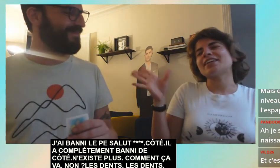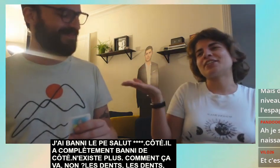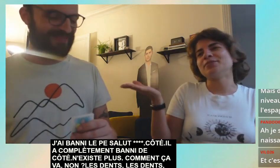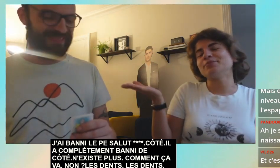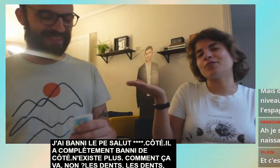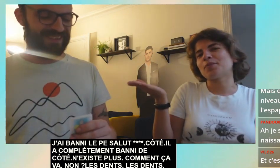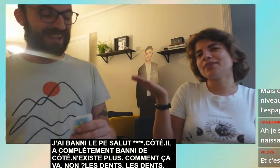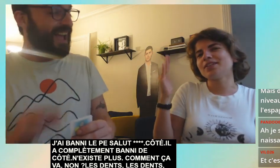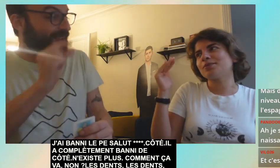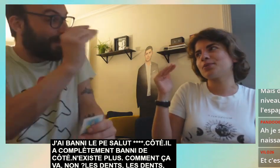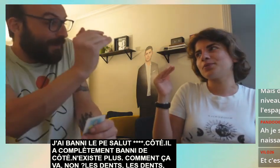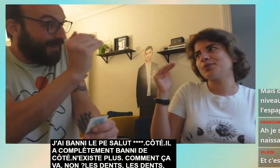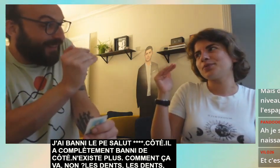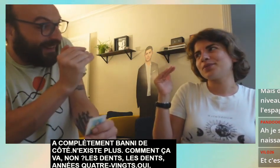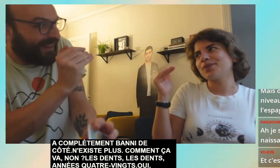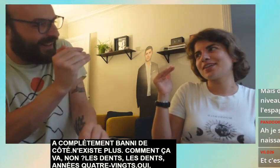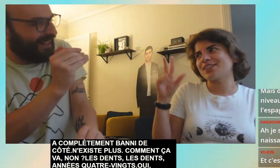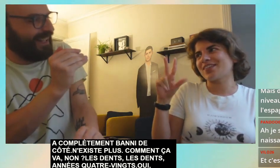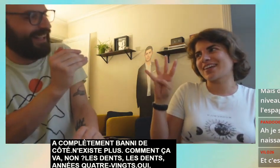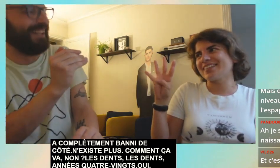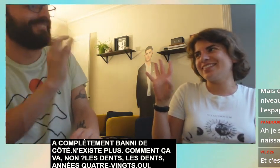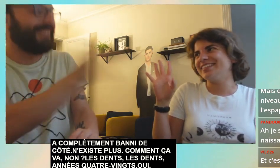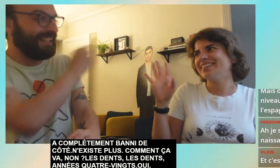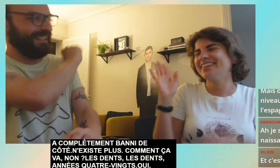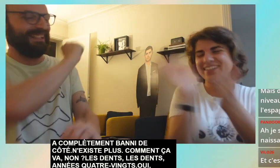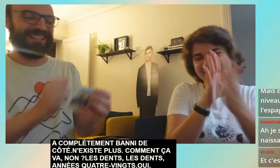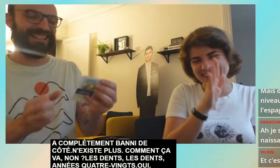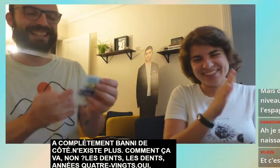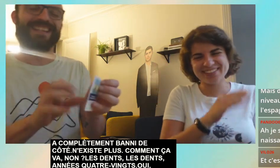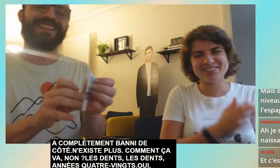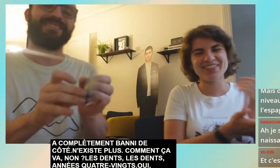85. On va me dire. Un petit peu avant 84. Oui